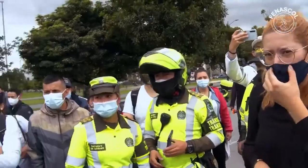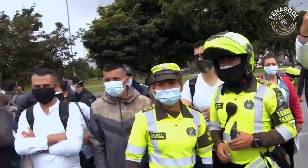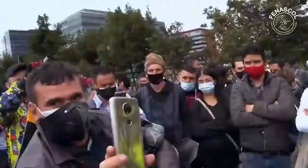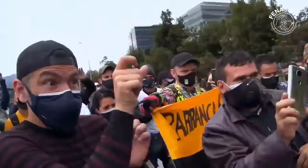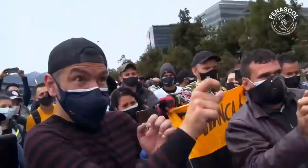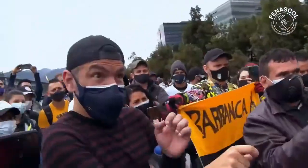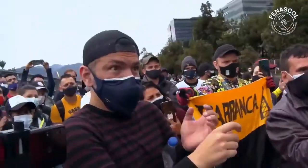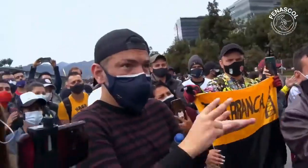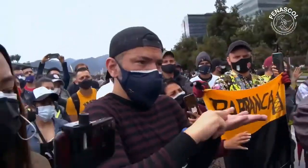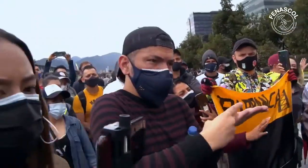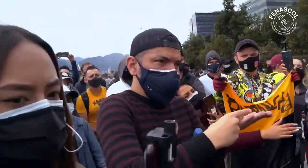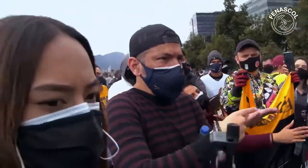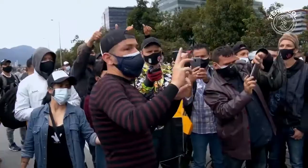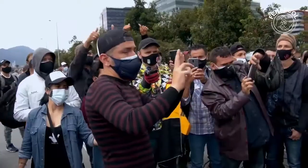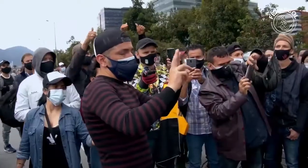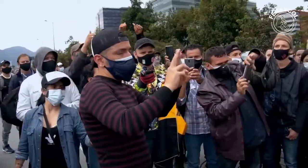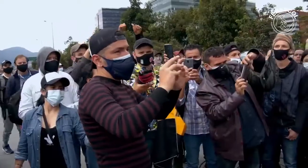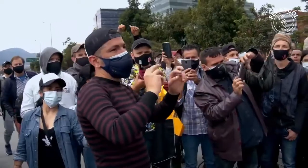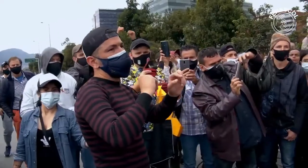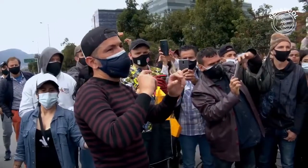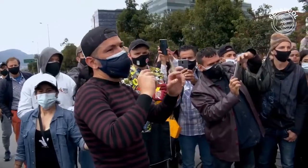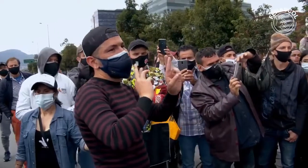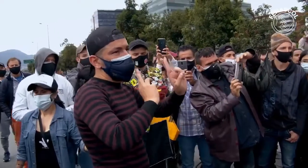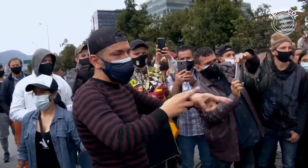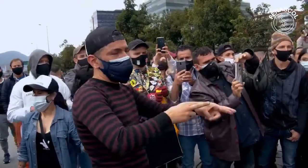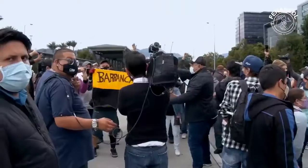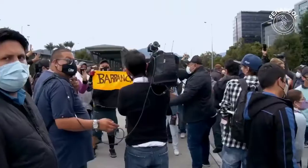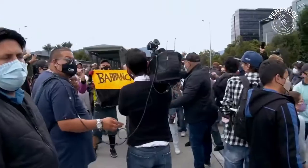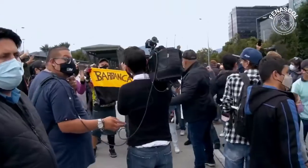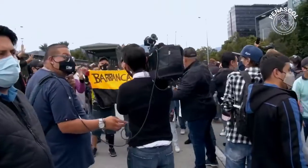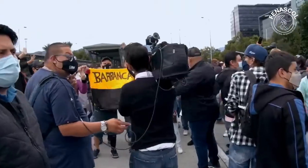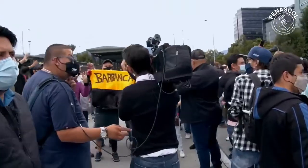¿Con un intérprete? Ojalá nos den una respuesta.